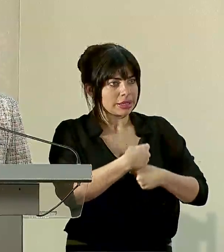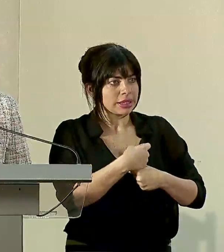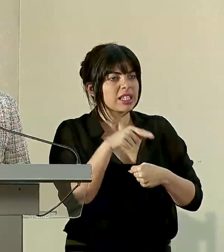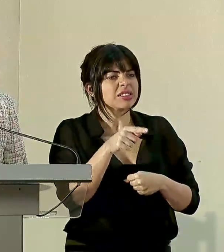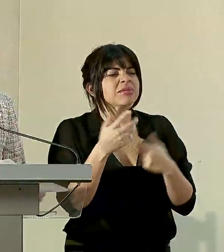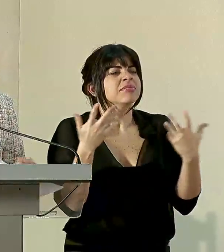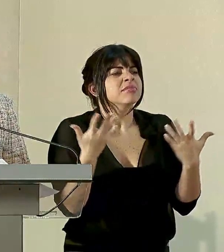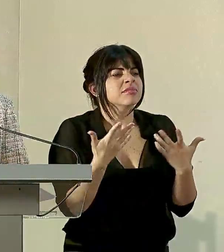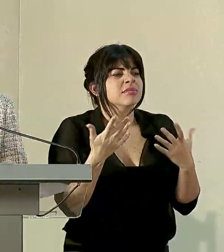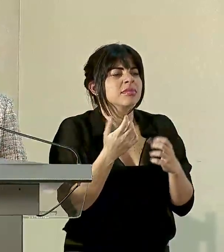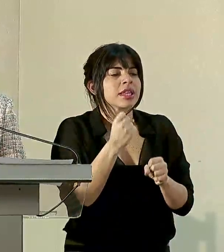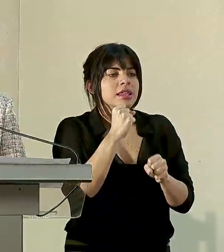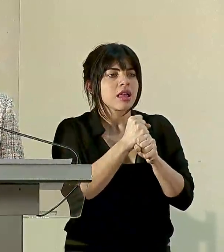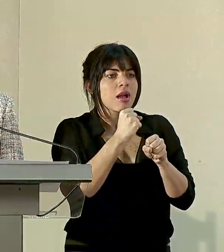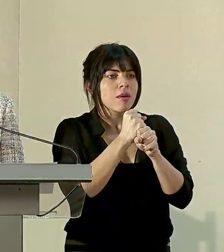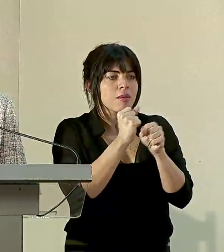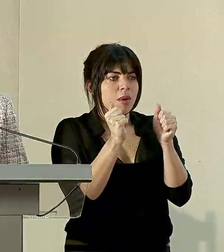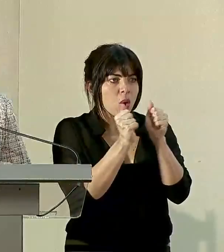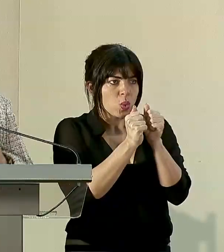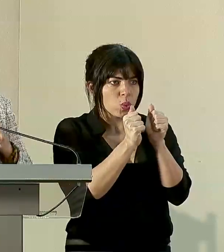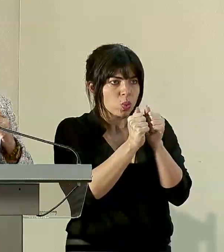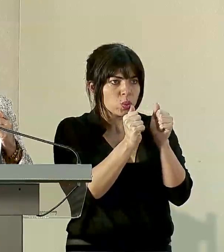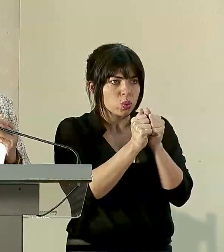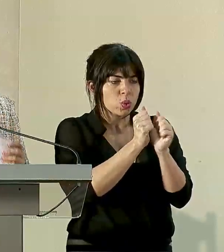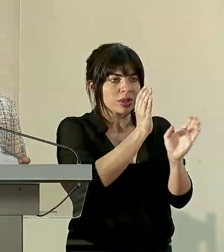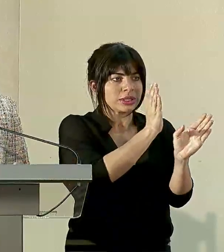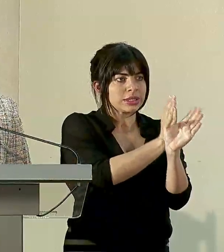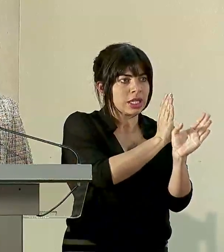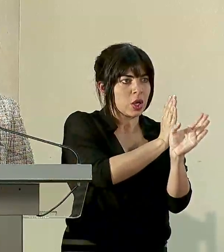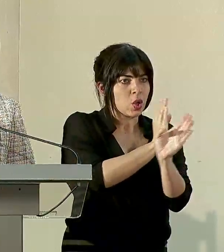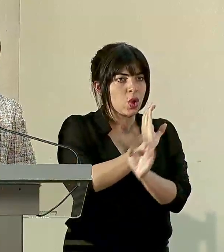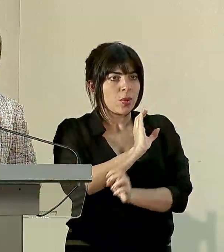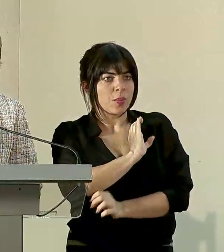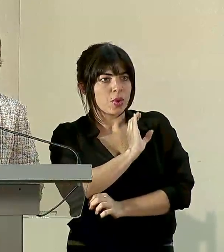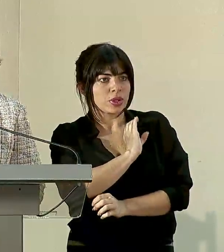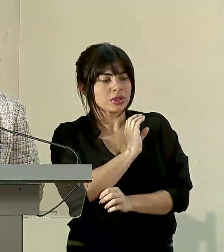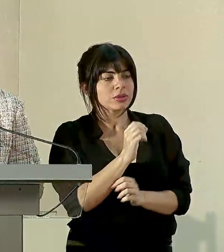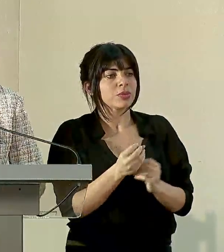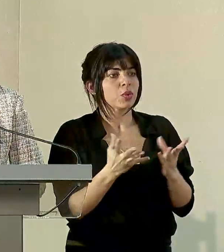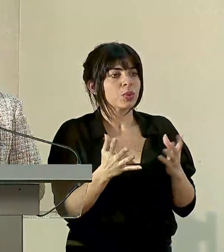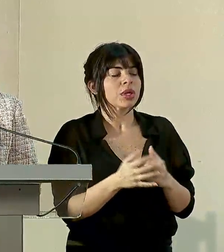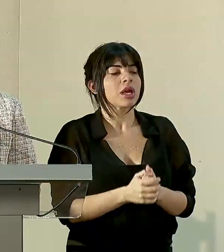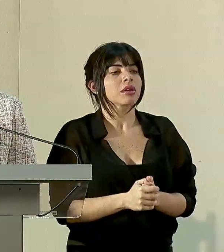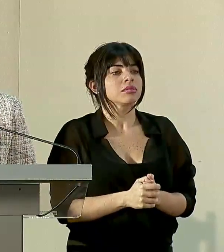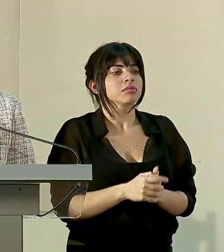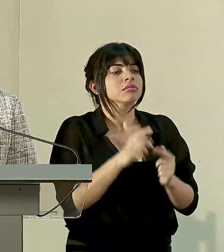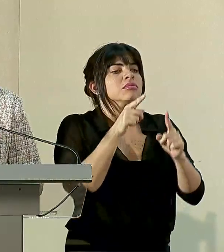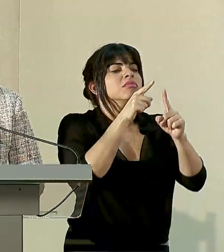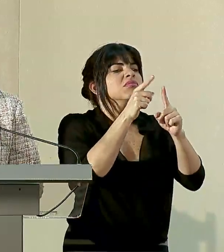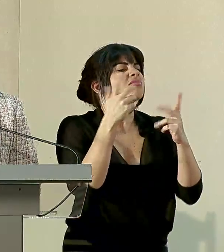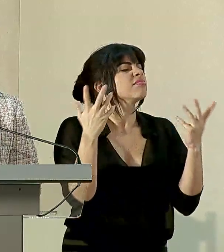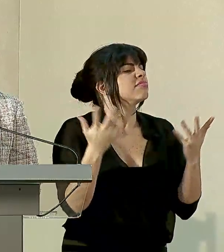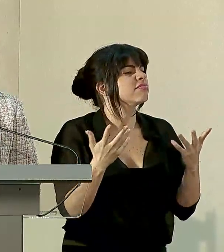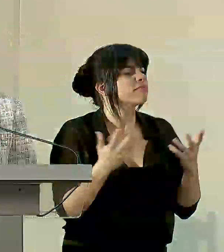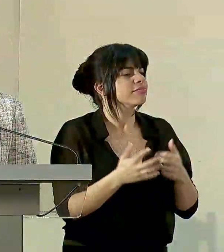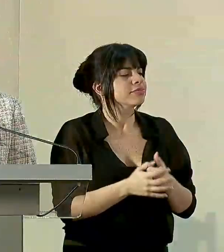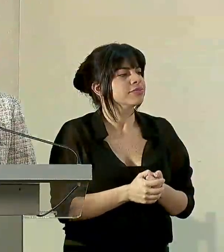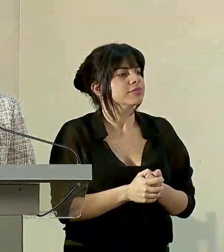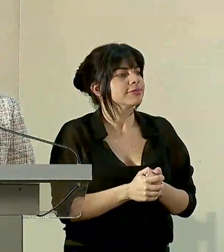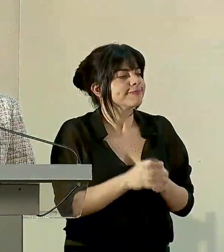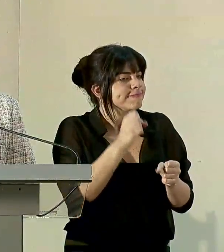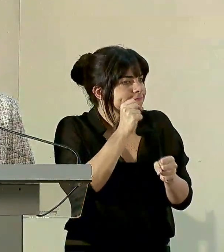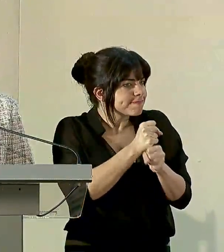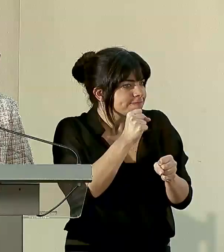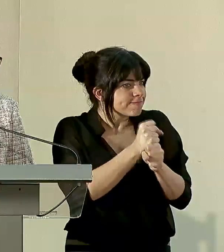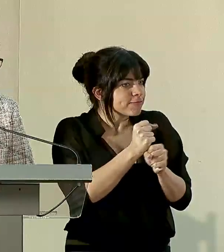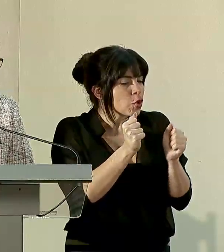trabajo conjuntamente de los psicólogos y de los oficiales de Fuerza Pública con la idea de